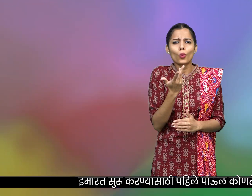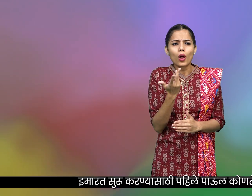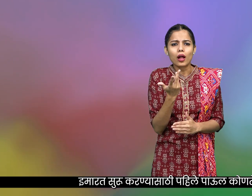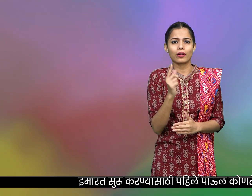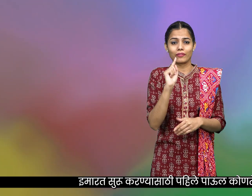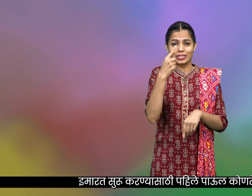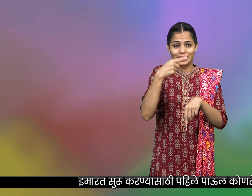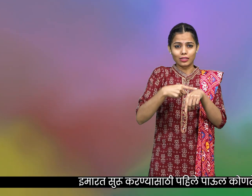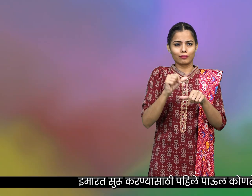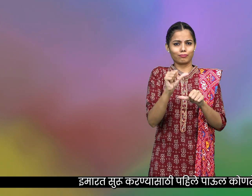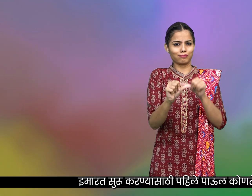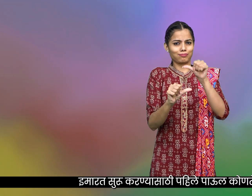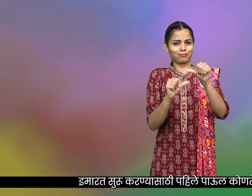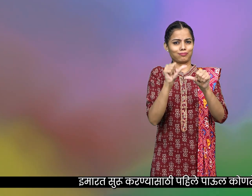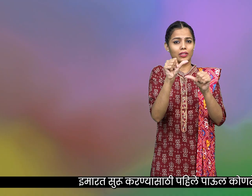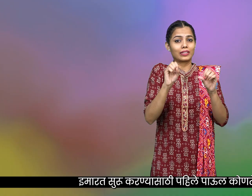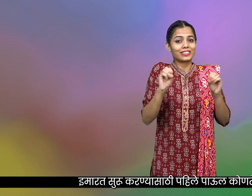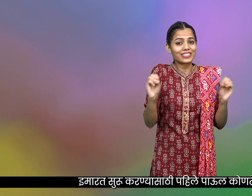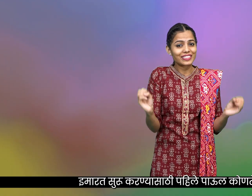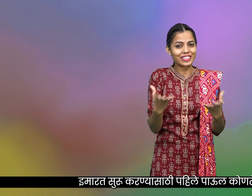इमारत सुरू करण्यासाठी पहिले पाऊल कोणते आहे?